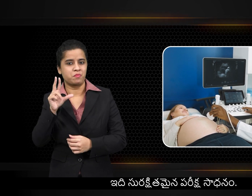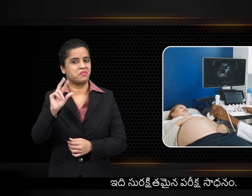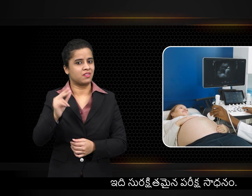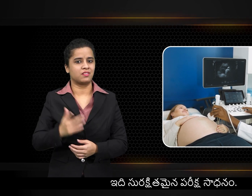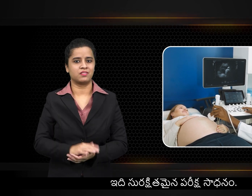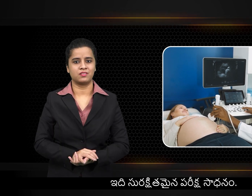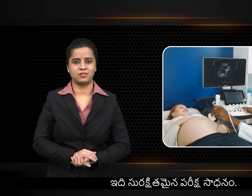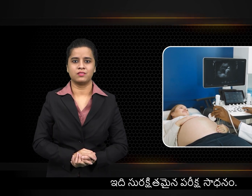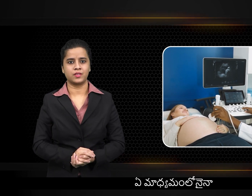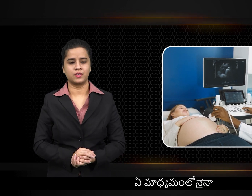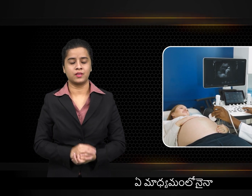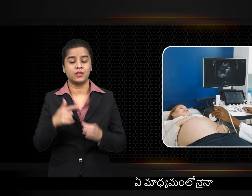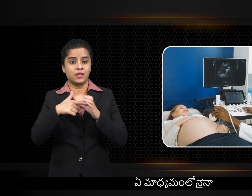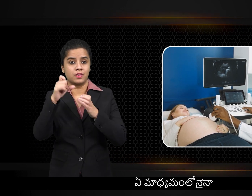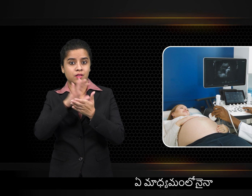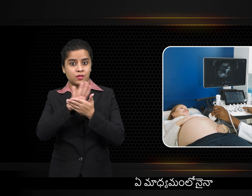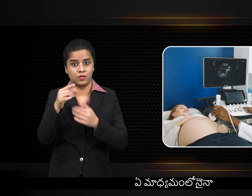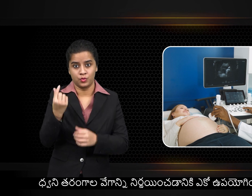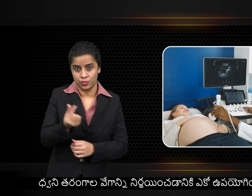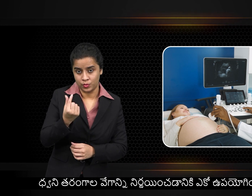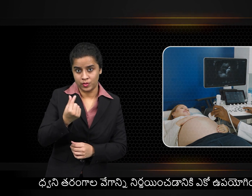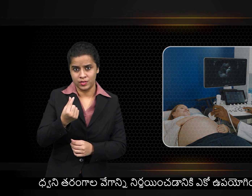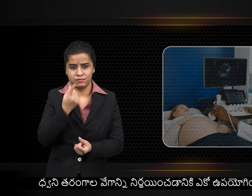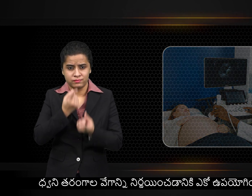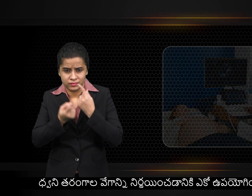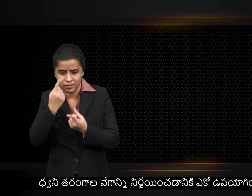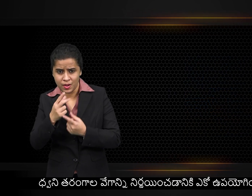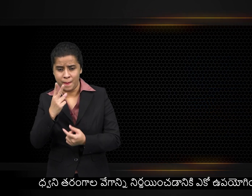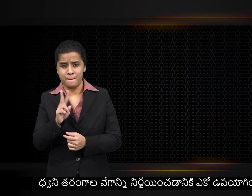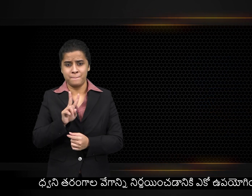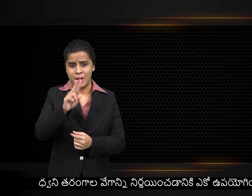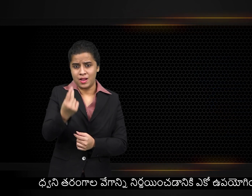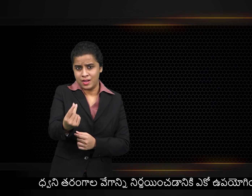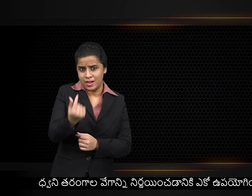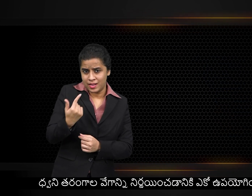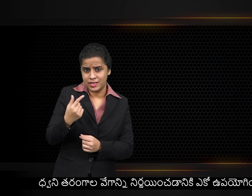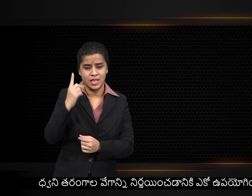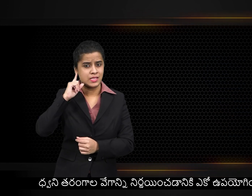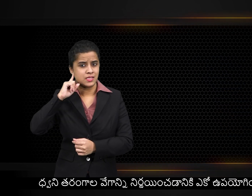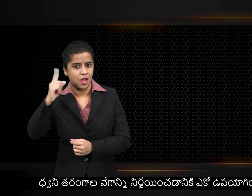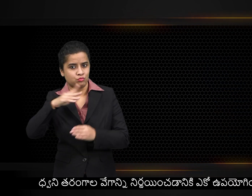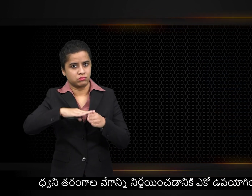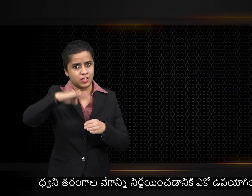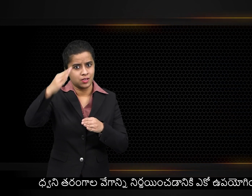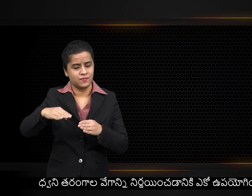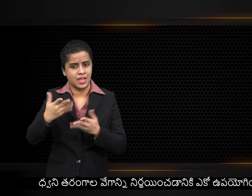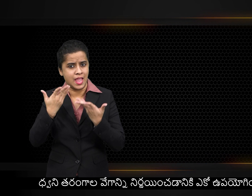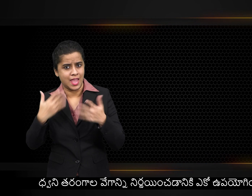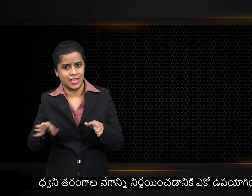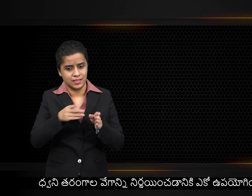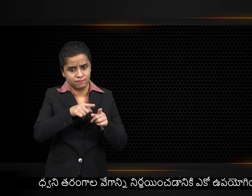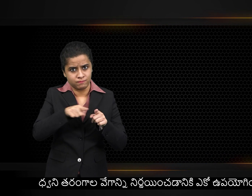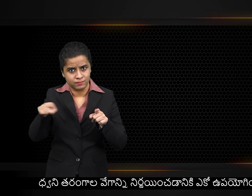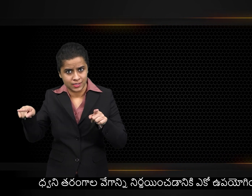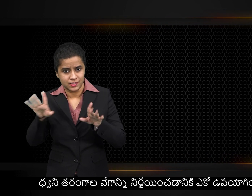సాధనం. ఏ మాధ్యమంలోనైనా ధ్వని తరంగాల వేగాన్ని నిర్ణయించడానికి ఎకో